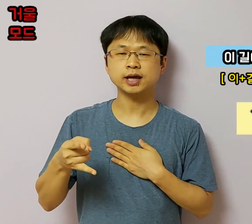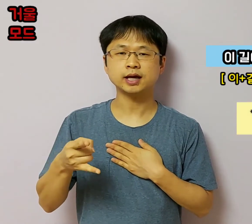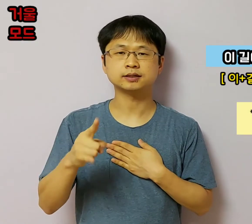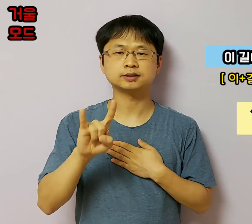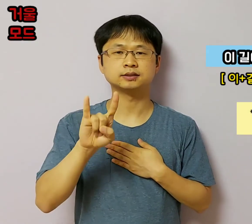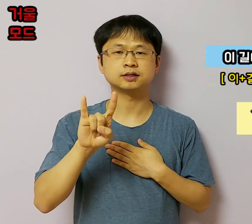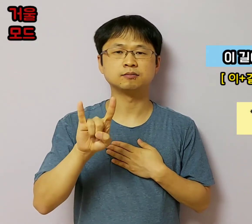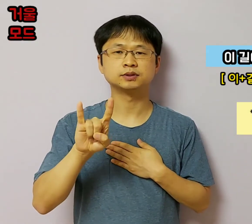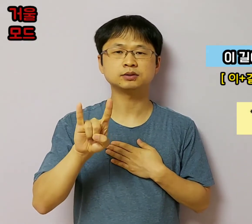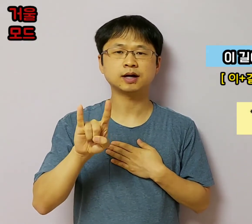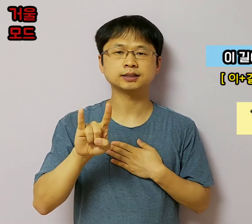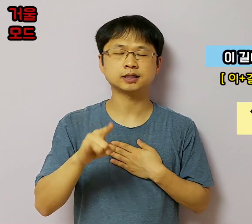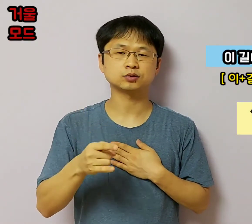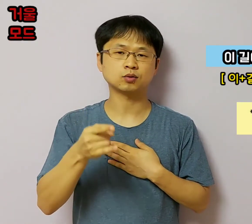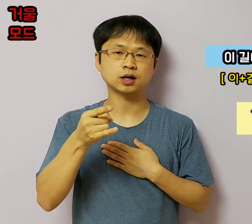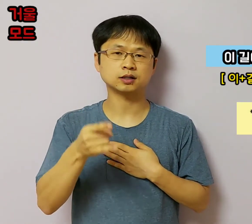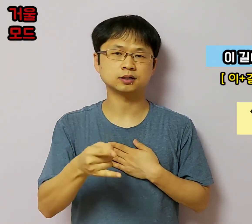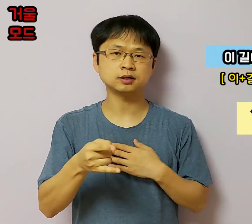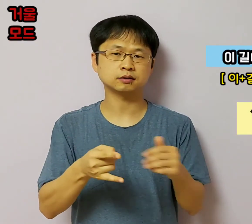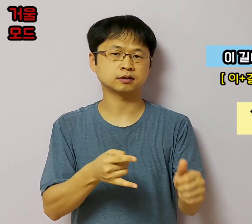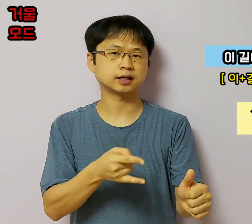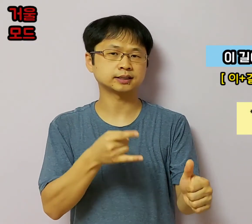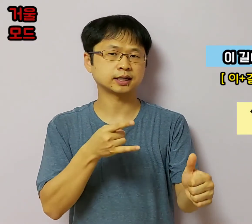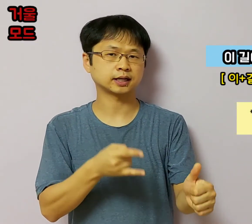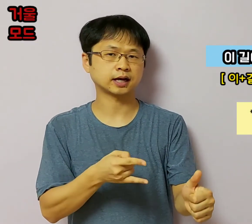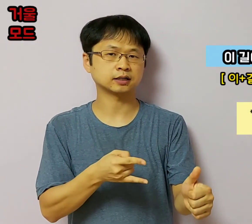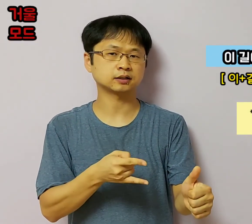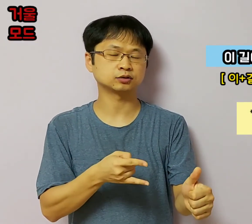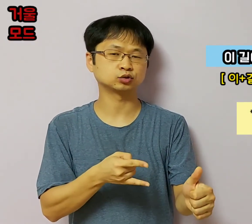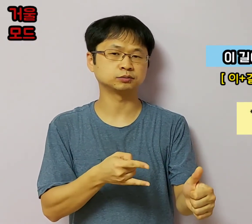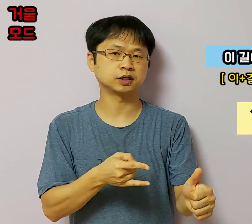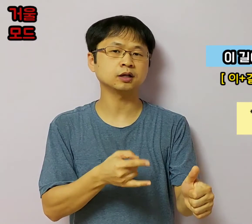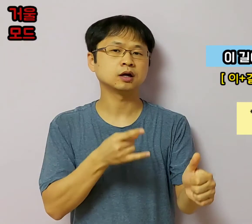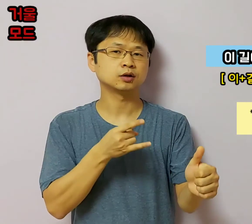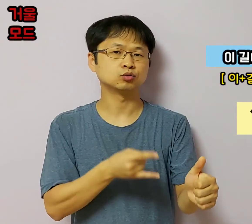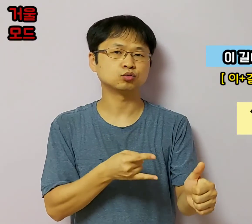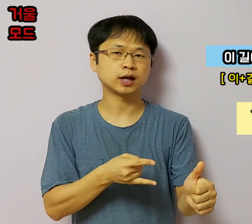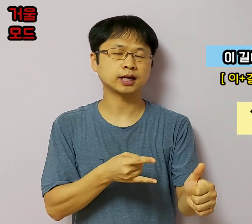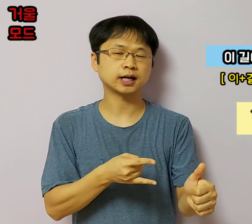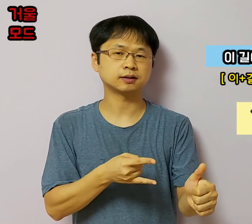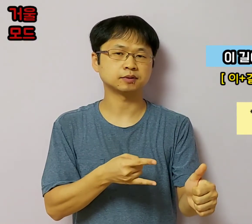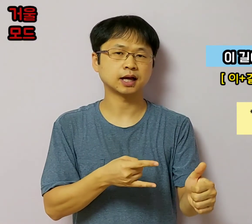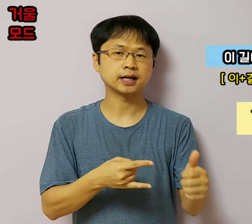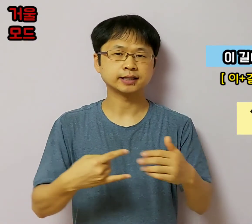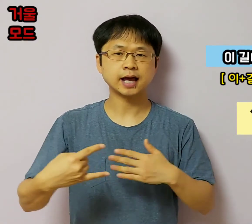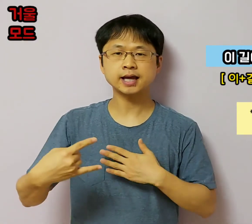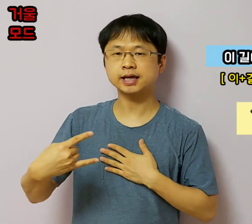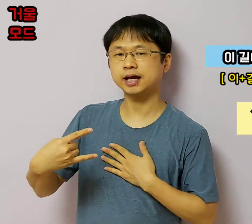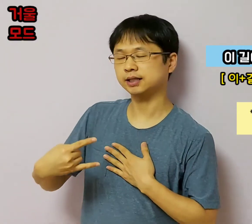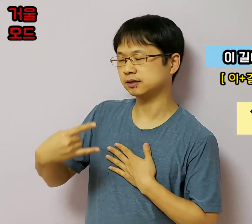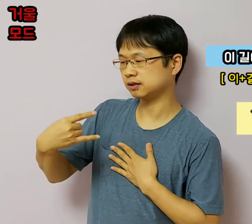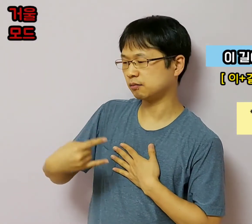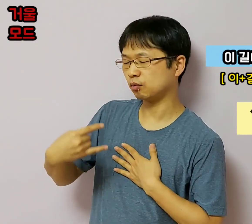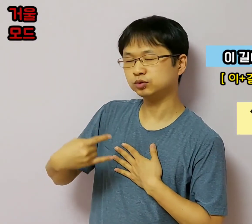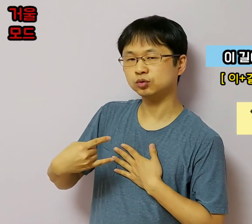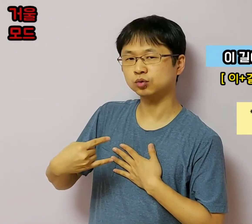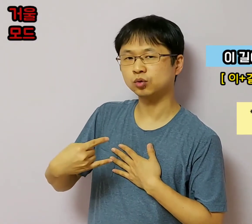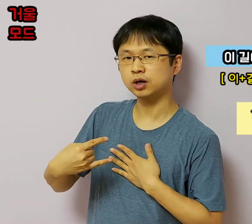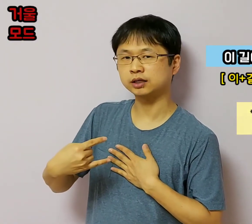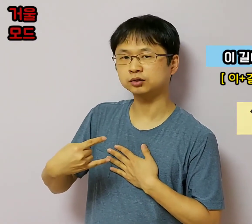하는 것은 검지와 새끼손가락을 어떤 대상에게 가르쳐 주시면 누구에게가 됩니다. 나에게 할 때는 내 몸 쪽으로 가르쳐